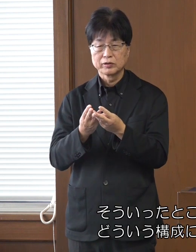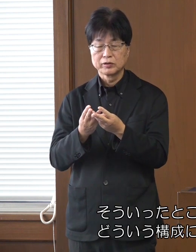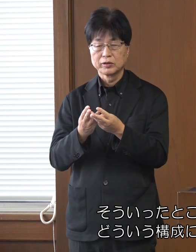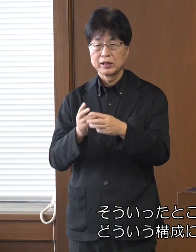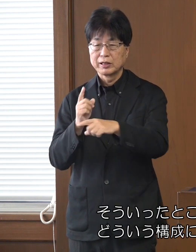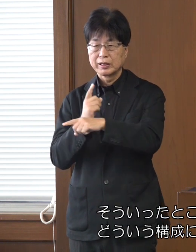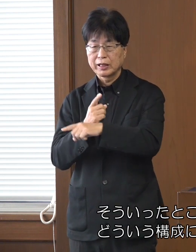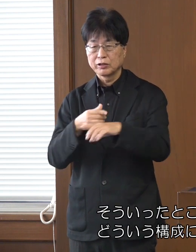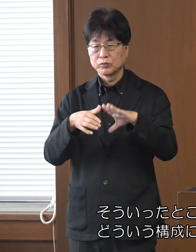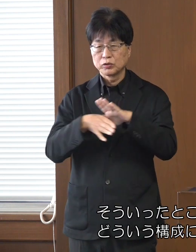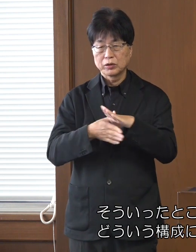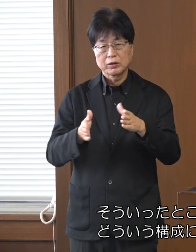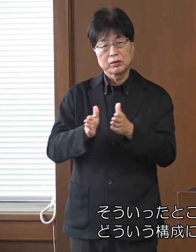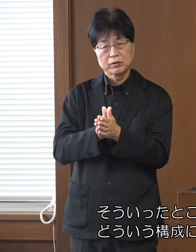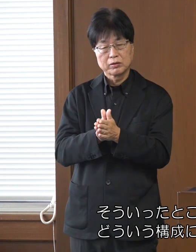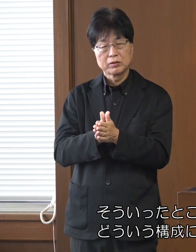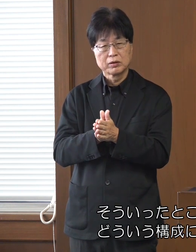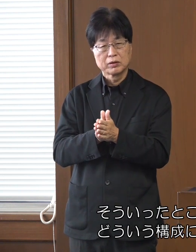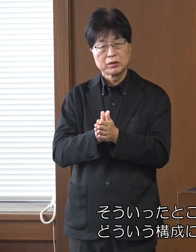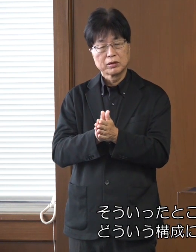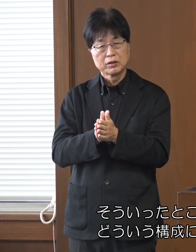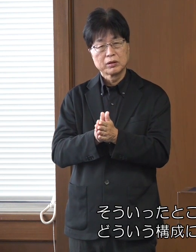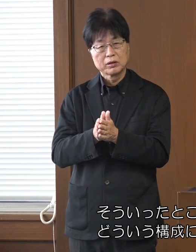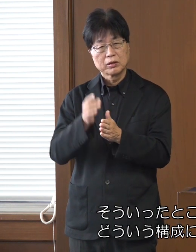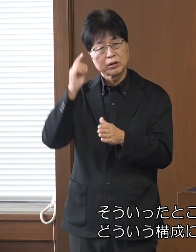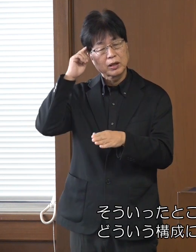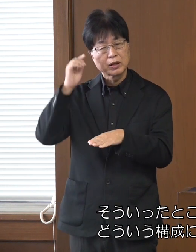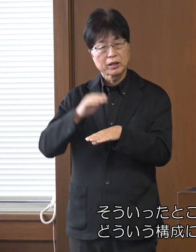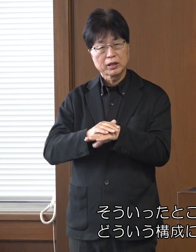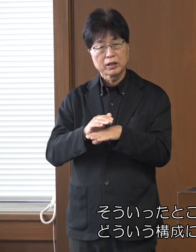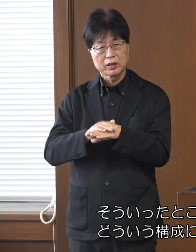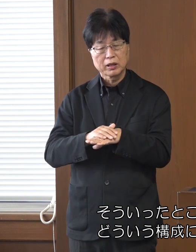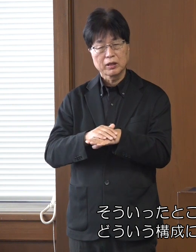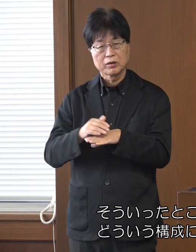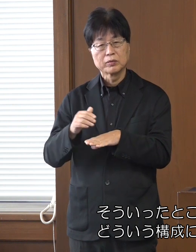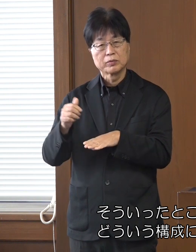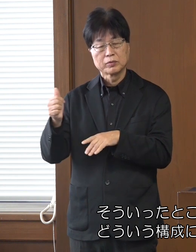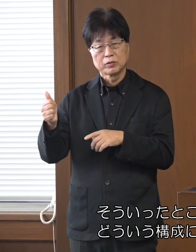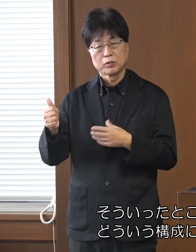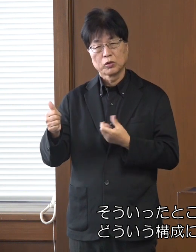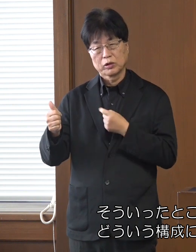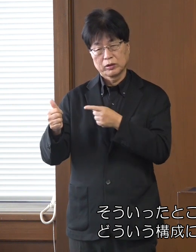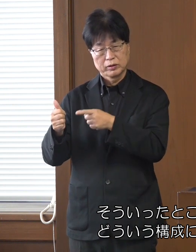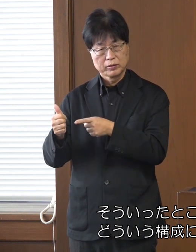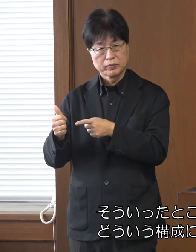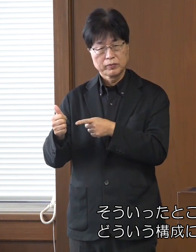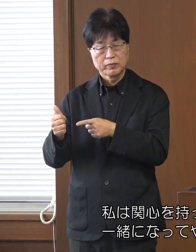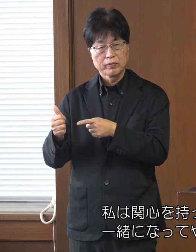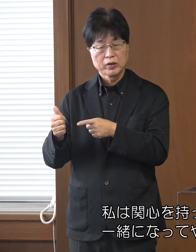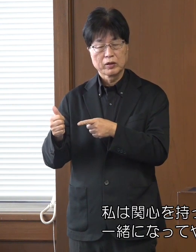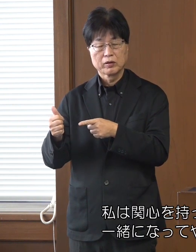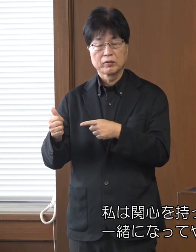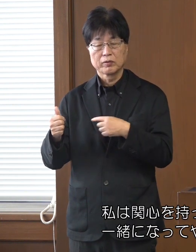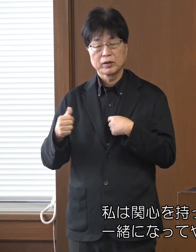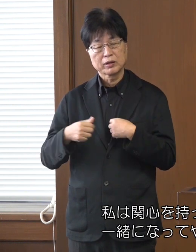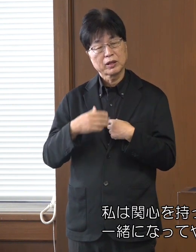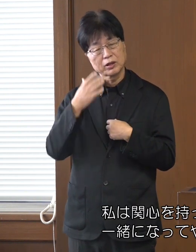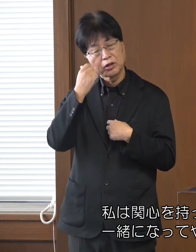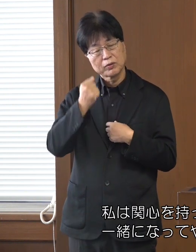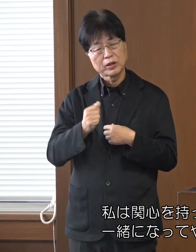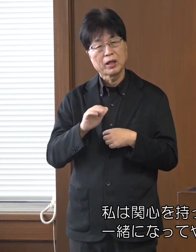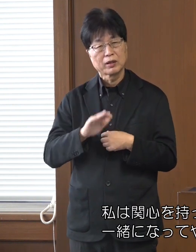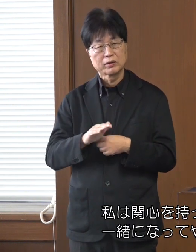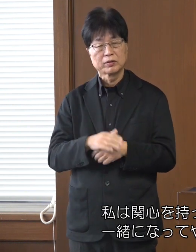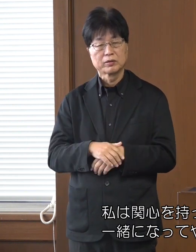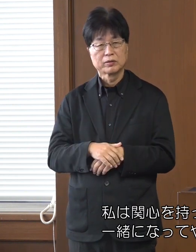あ、そういったところも含めて、どういう構成になっていくのかということに私は関心を持ってますけれども、